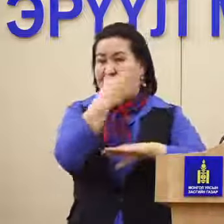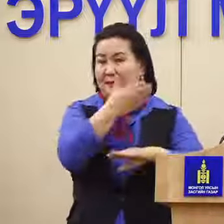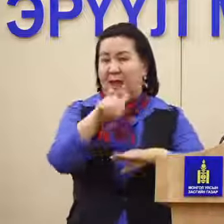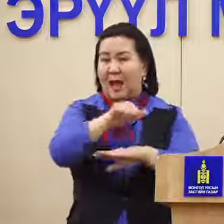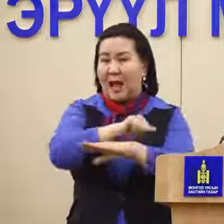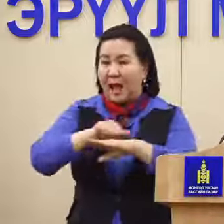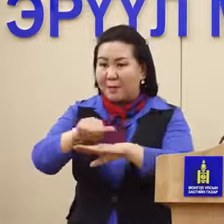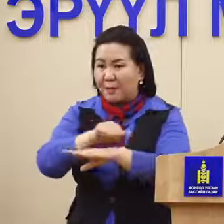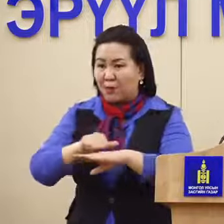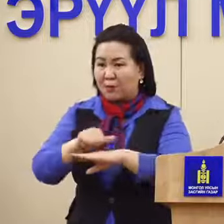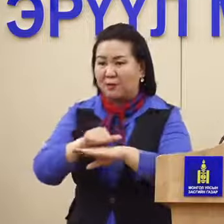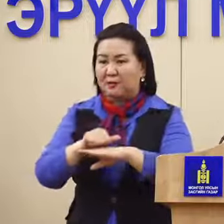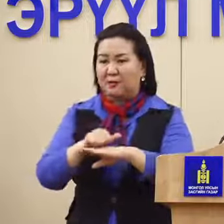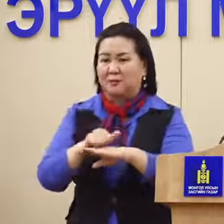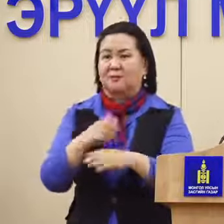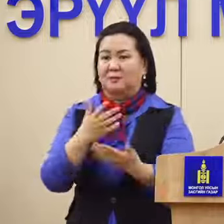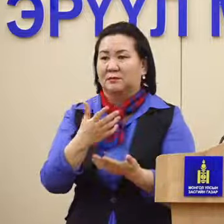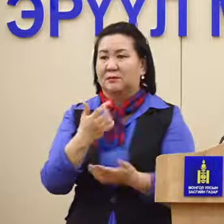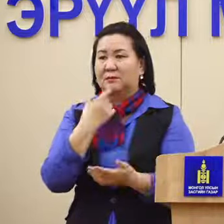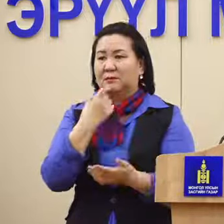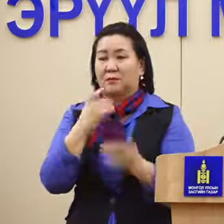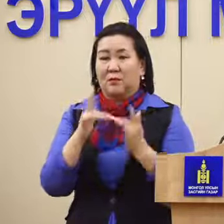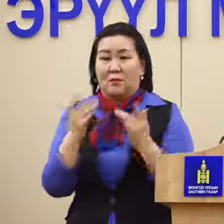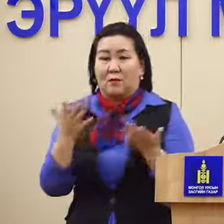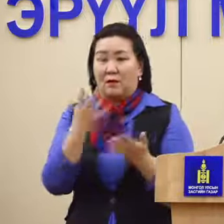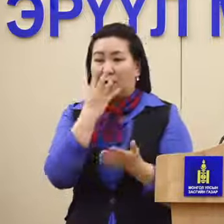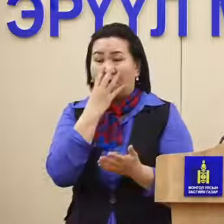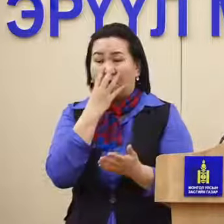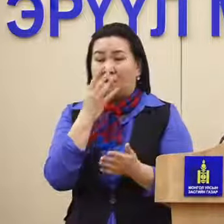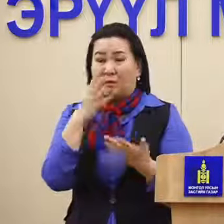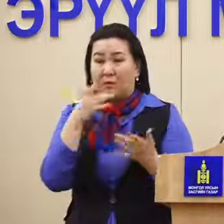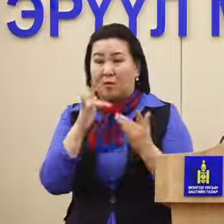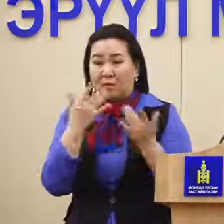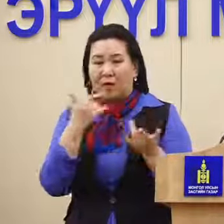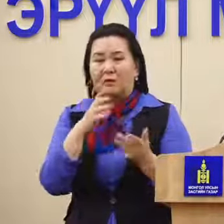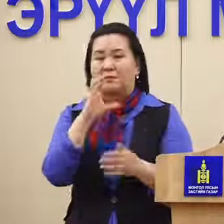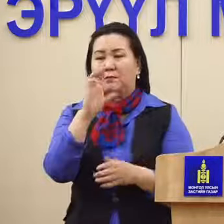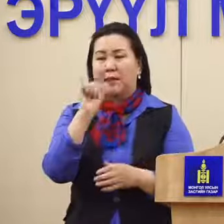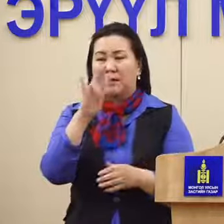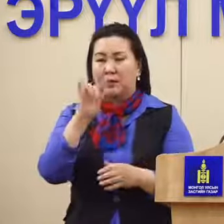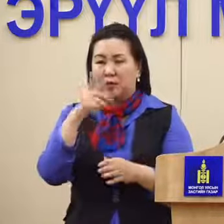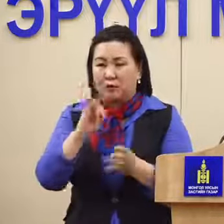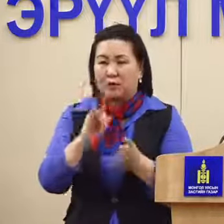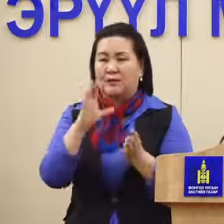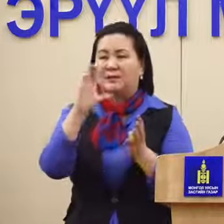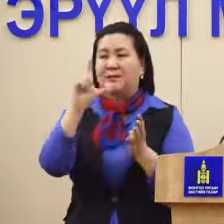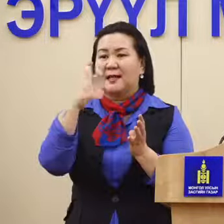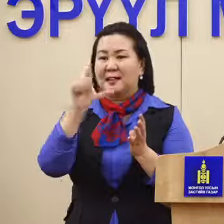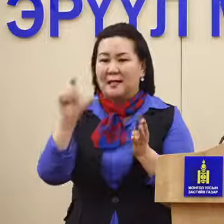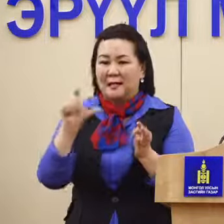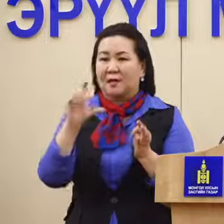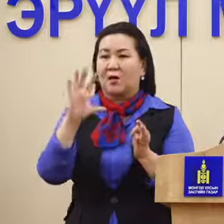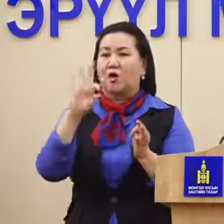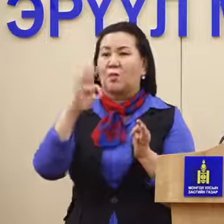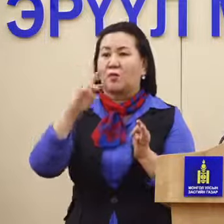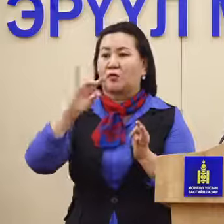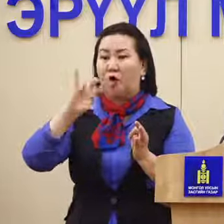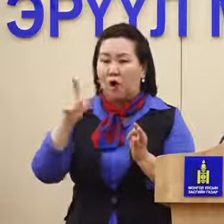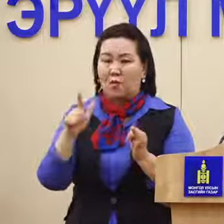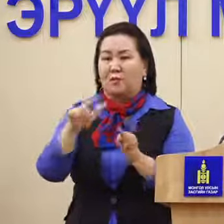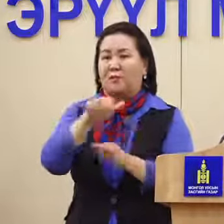аймагуд тэгэл нилээ эрсдэлтэй байгаа учраас Баян Улгийн аймаг, Сэлэнг аймаг, Өмнөгов аймагийн бүсэн онцлогоо эмчилгээний